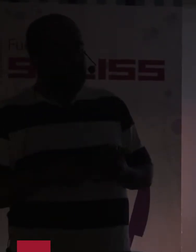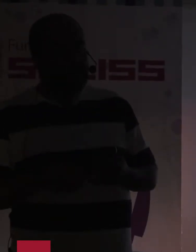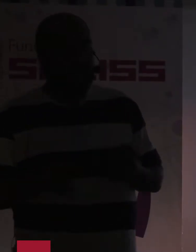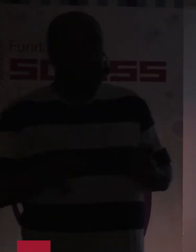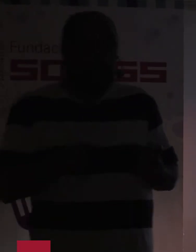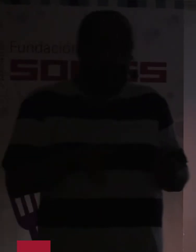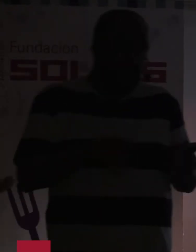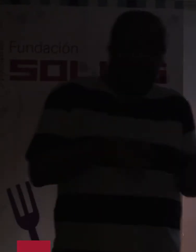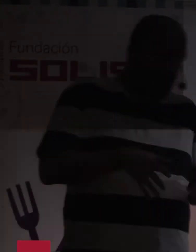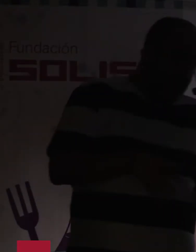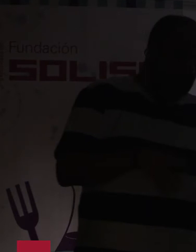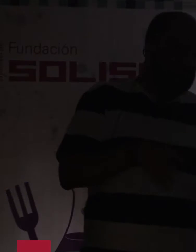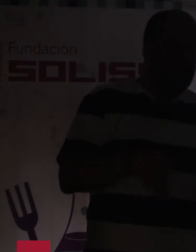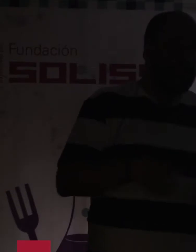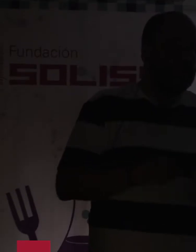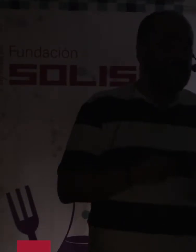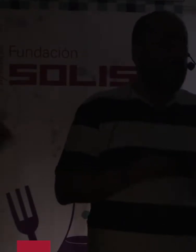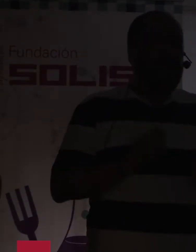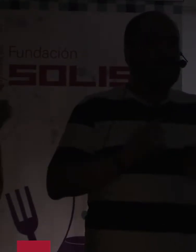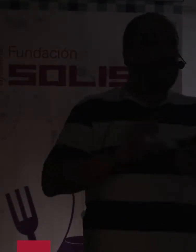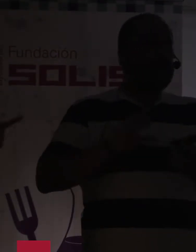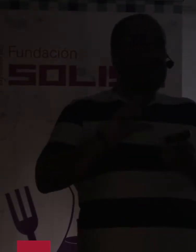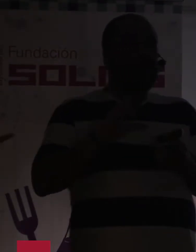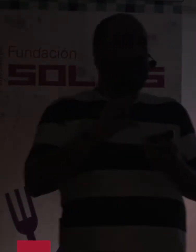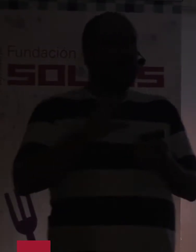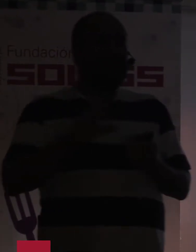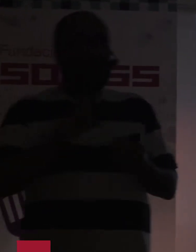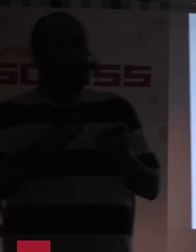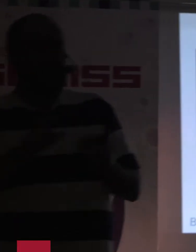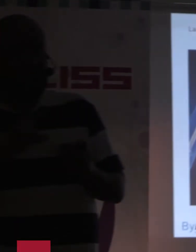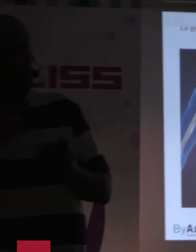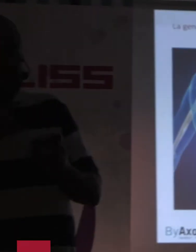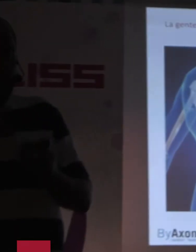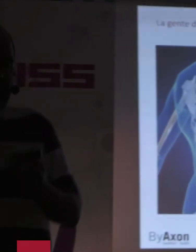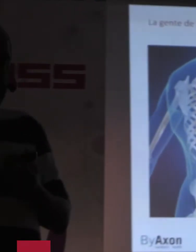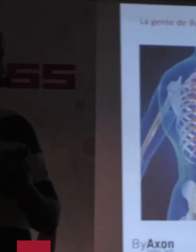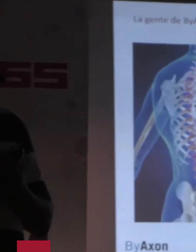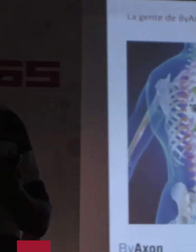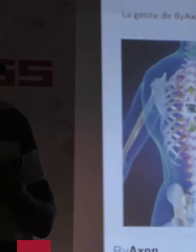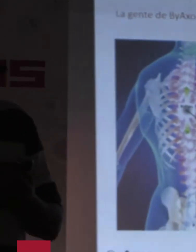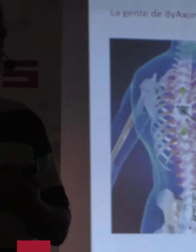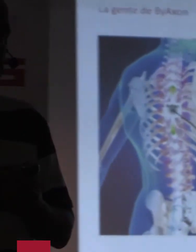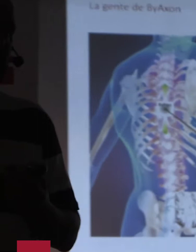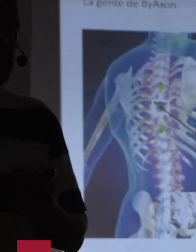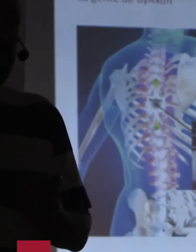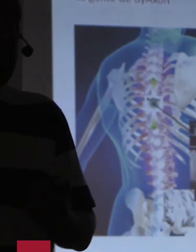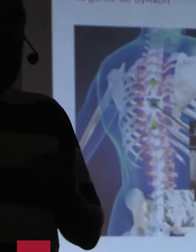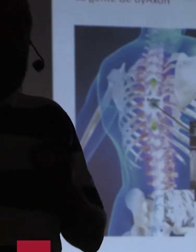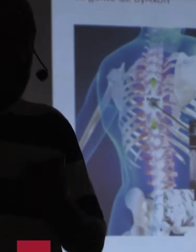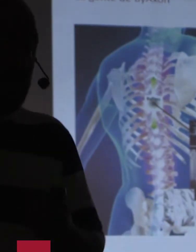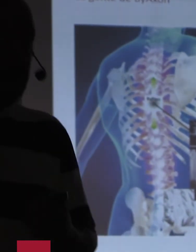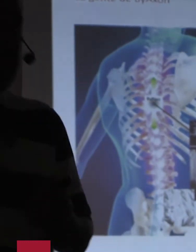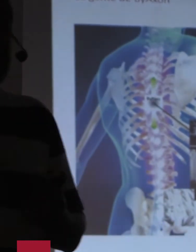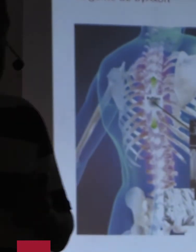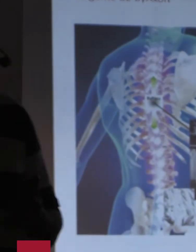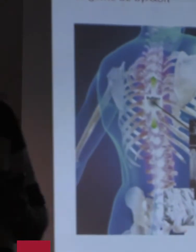alemana, que es gente, veterinarios y biólogos, que son los que intentan que vayamos un paso más allá. Son los que a partir